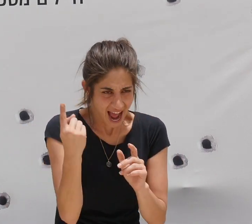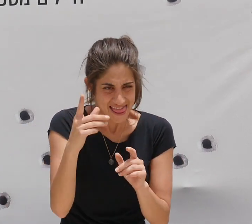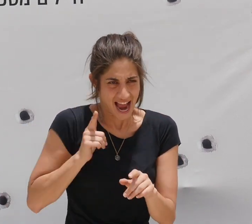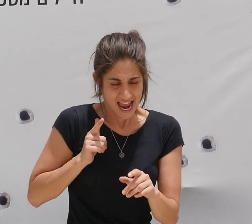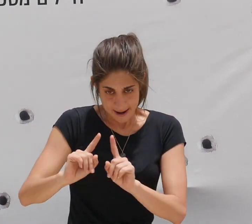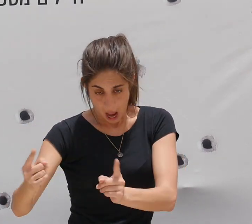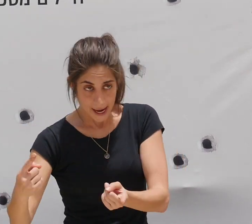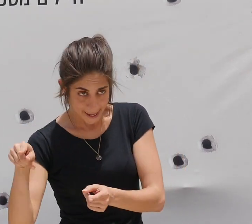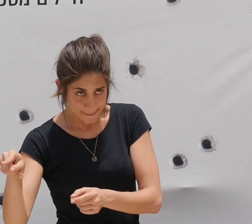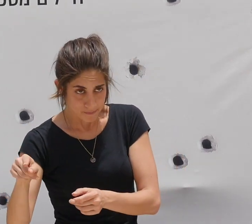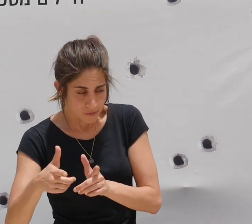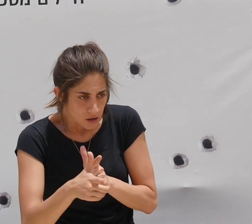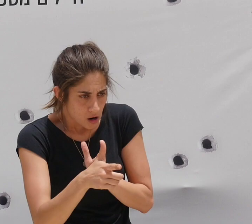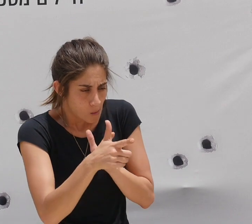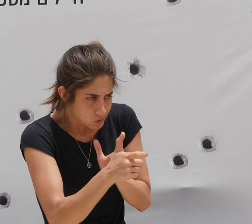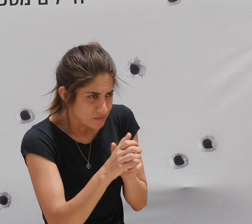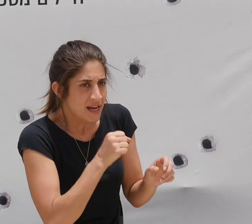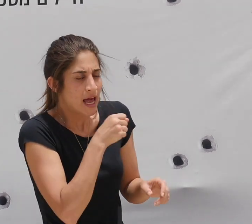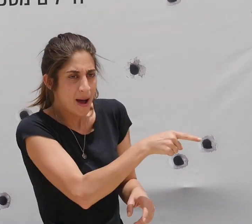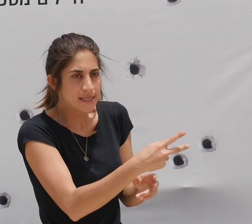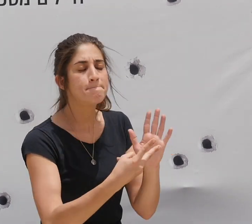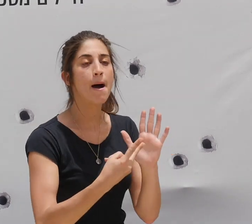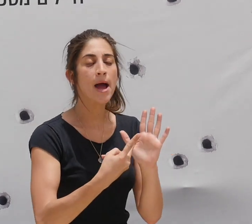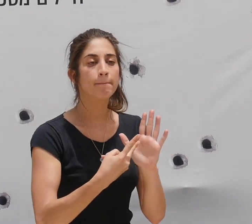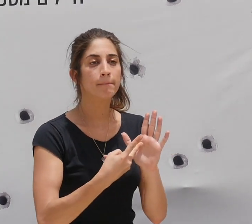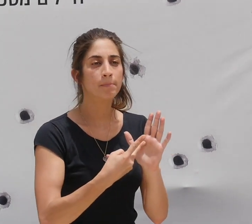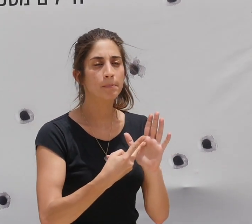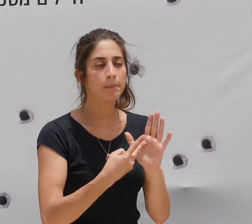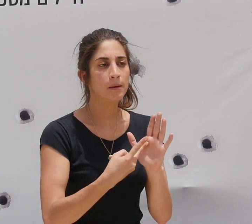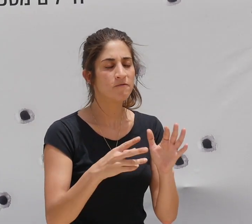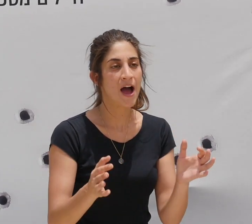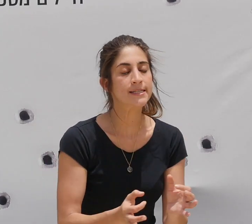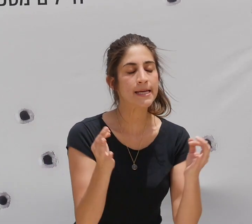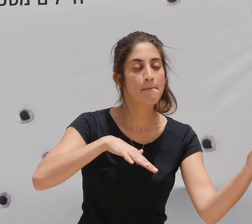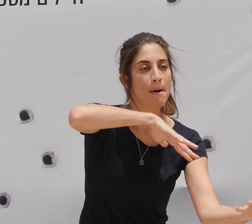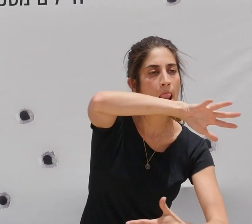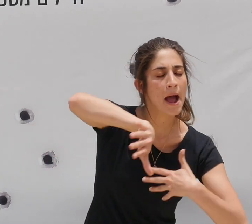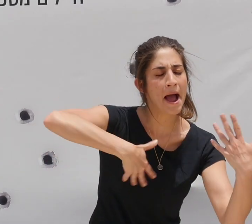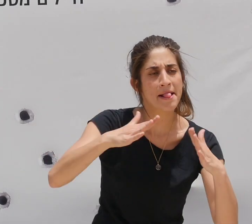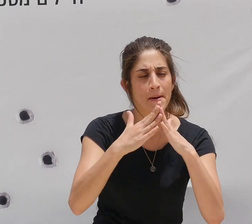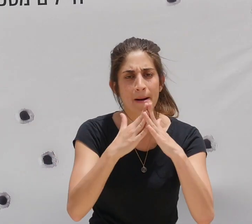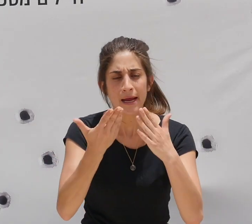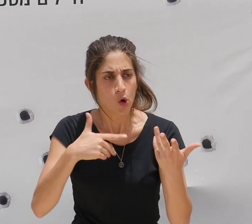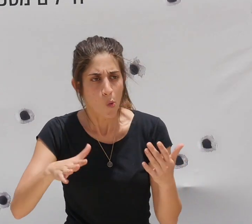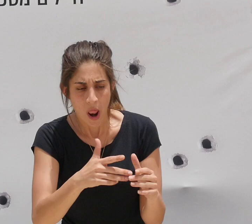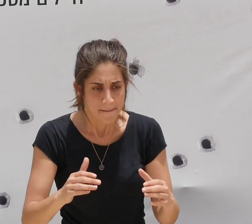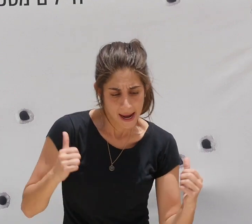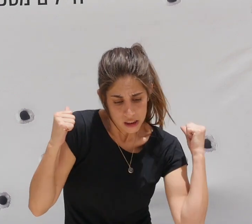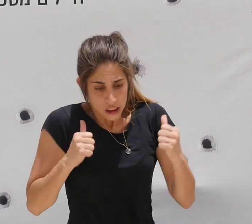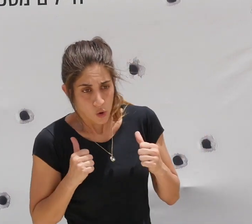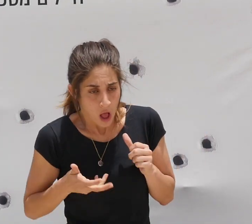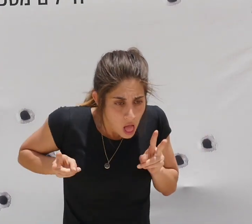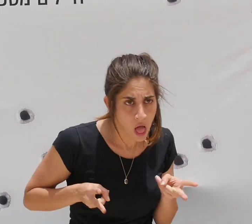החיילים האחרים ירה בסבא הזה פעמיים. התחיל בלגן בבית, כולם עלו מהר על ציוד